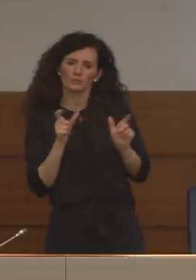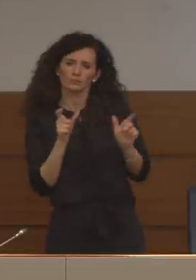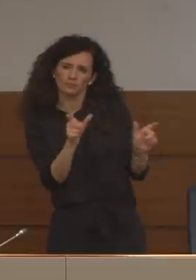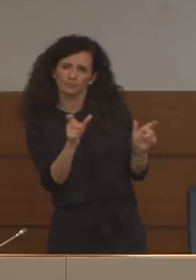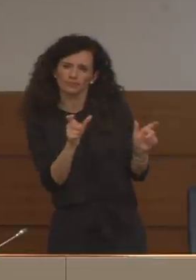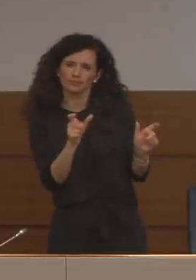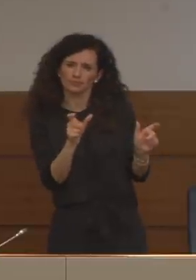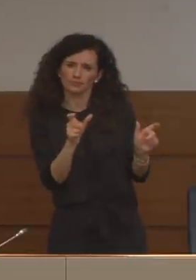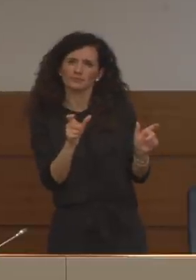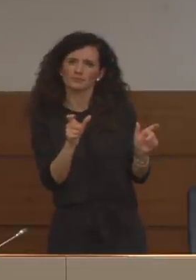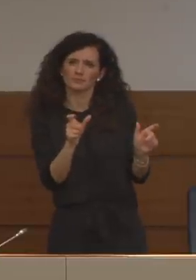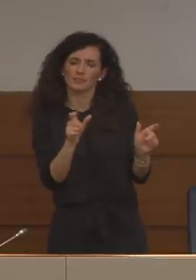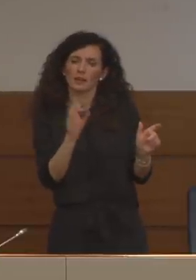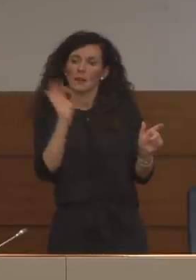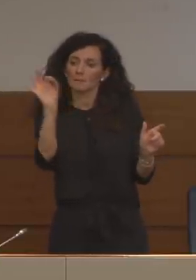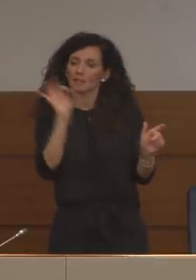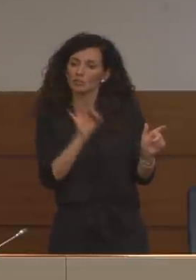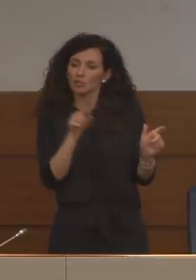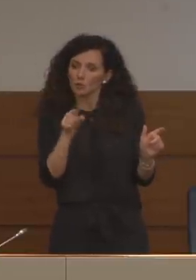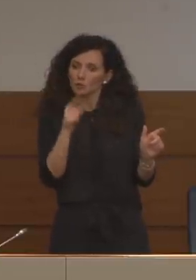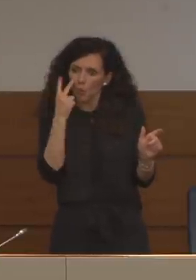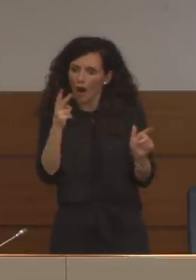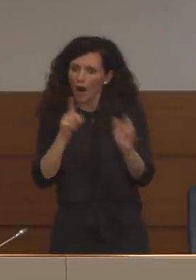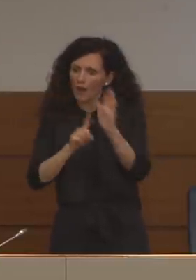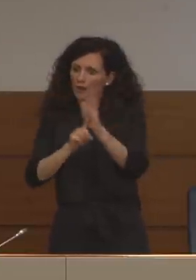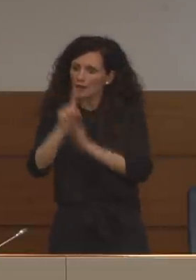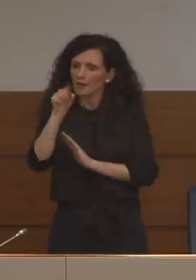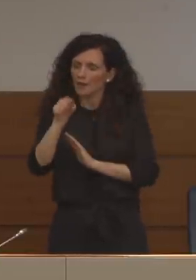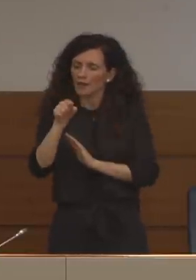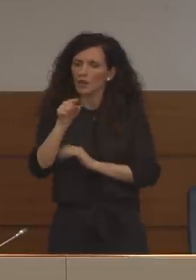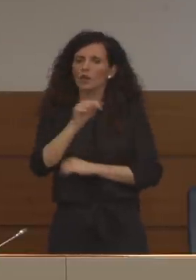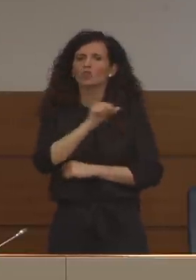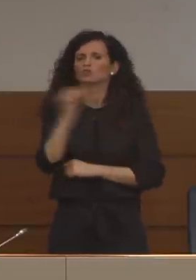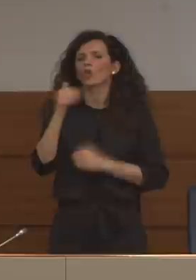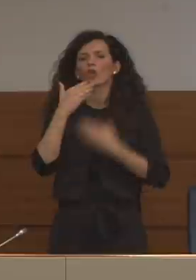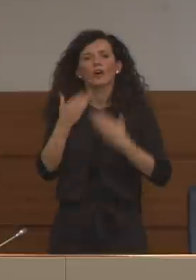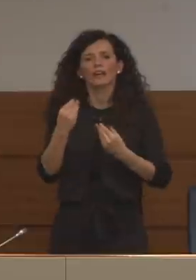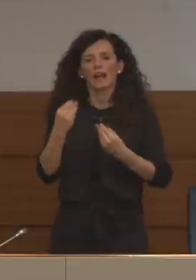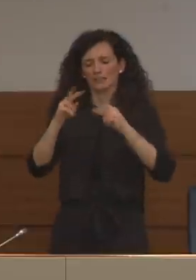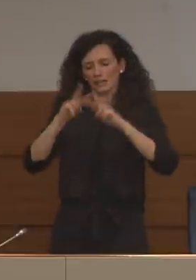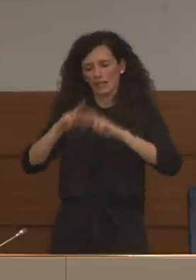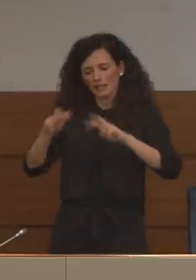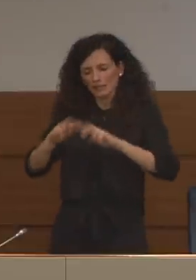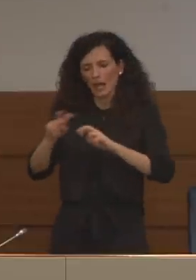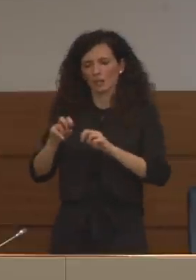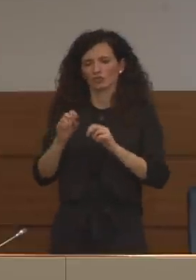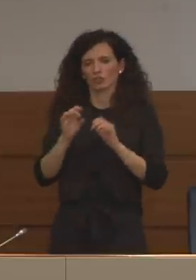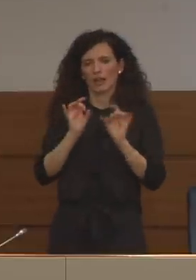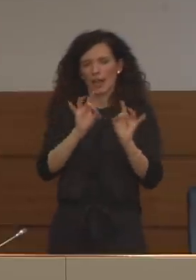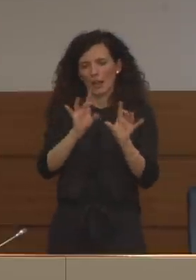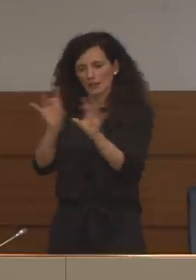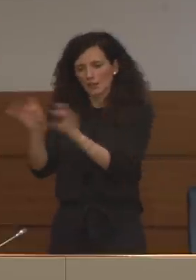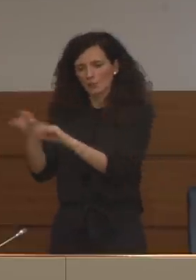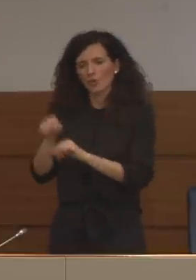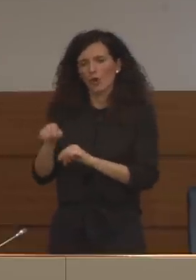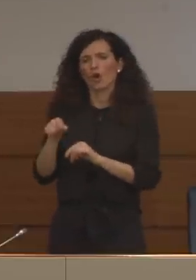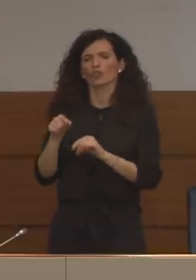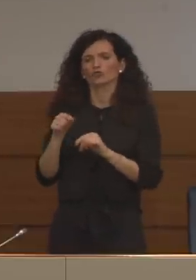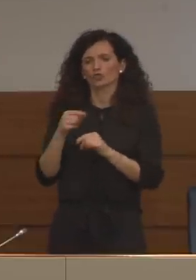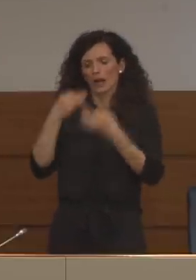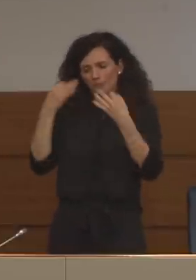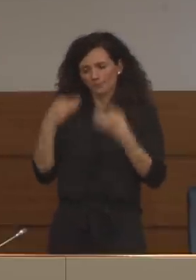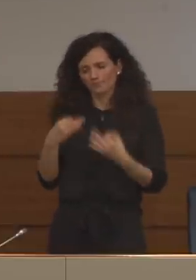percentuali saranno solo indagini epidemiologiche accurate condotte a posteriori a